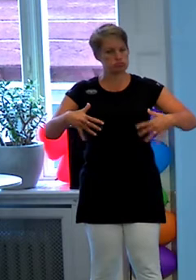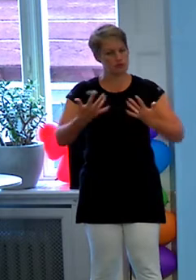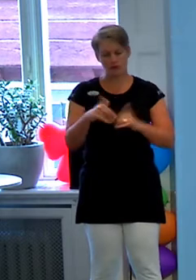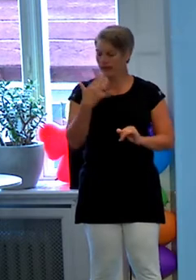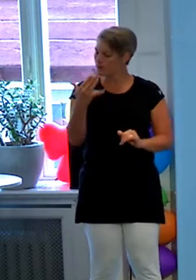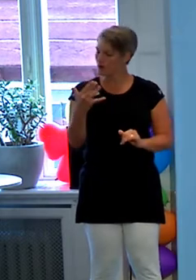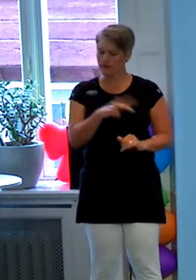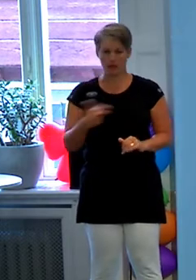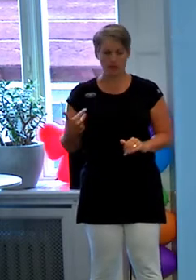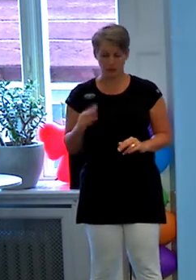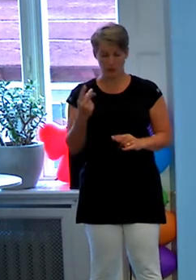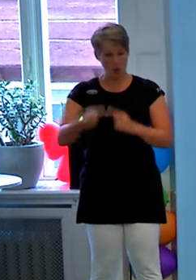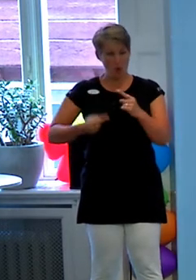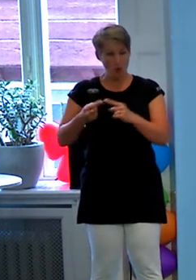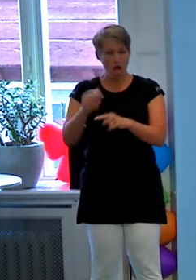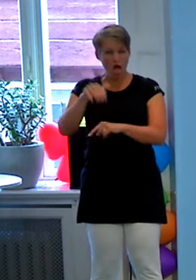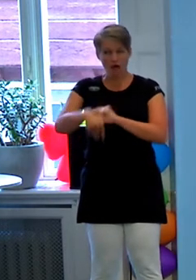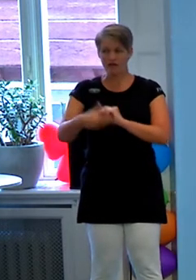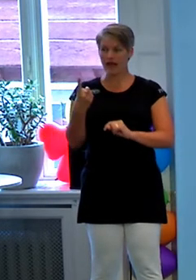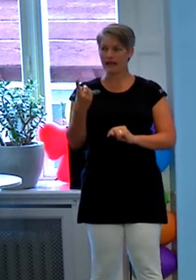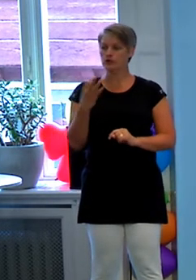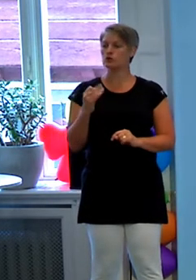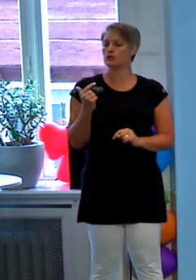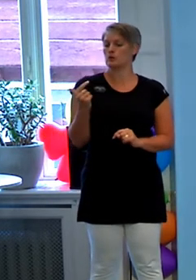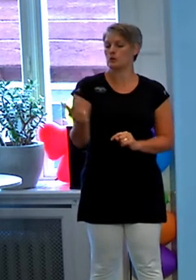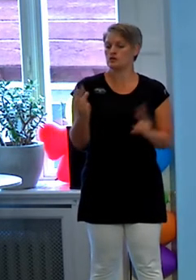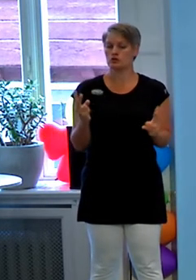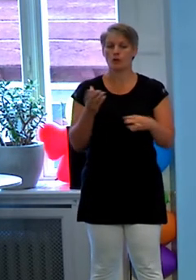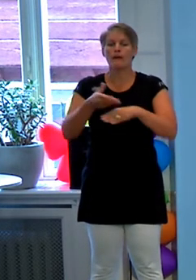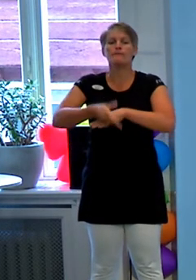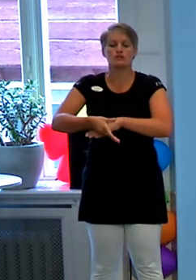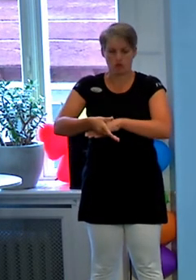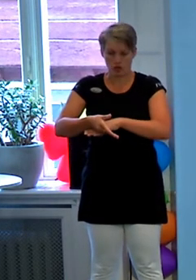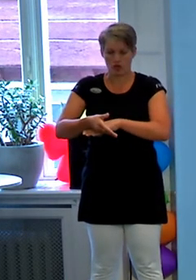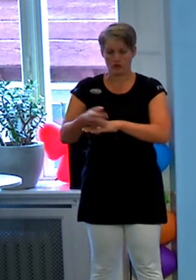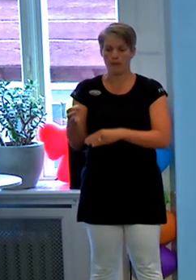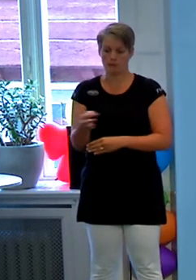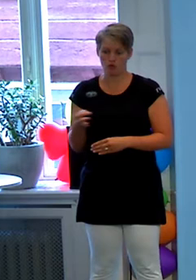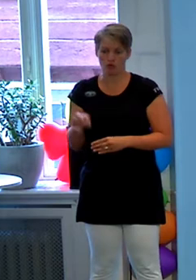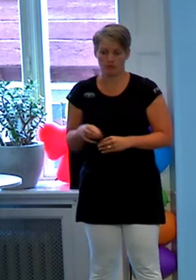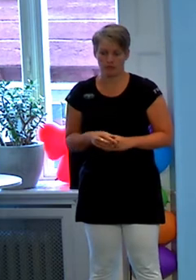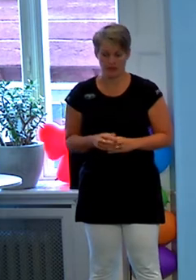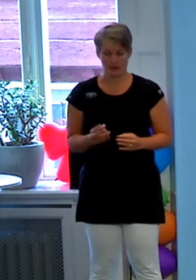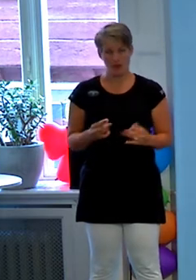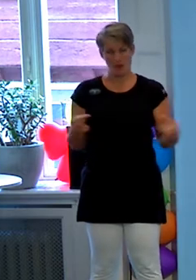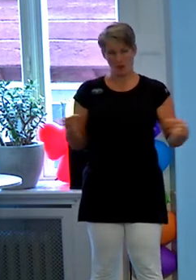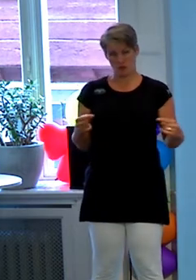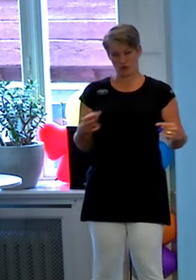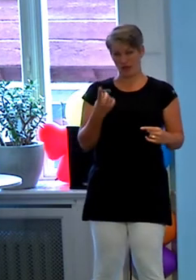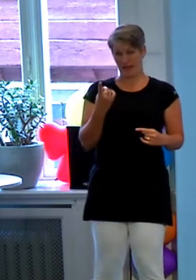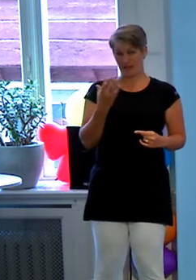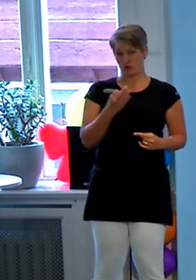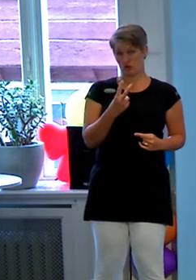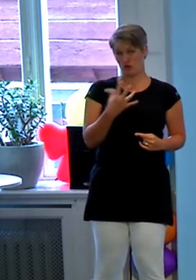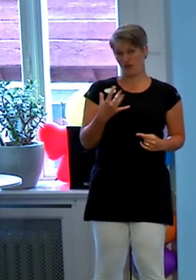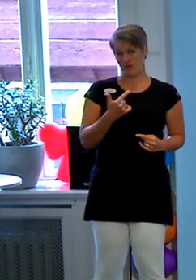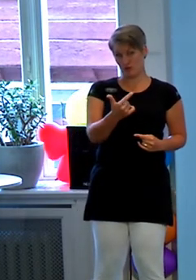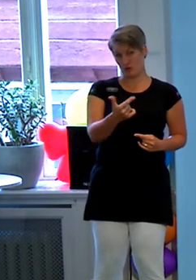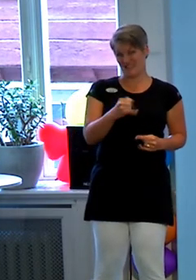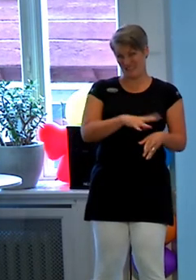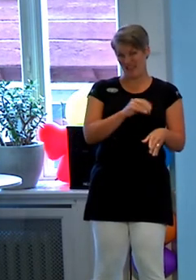Jag tror, i år var det över 100 000 som besökte Bornholm. Det motsvarar 125 000 i Sverige.